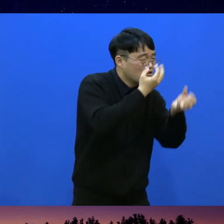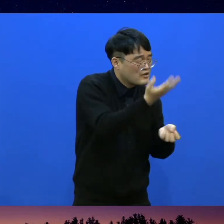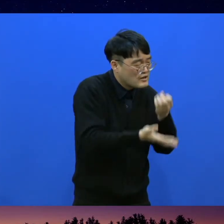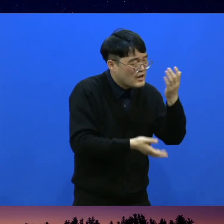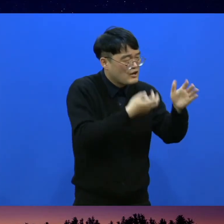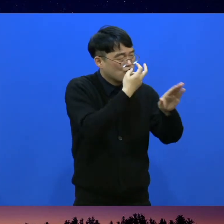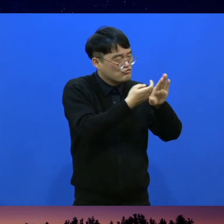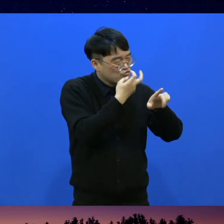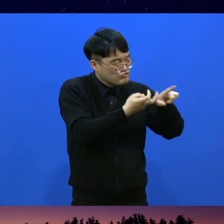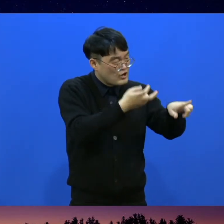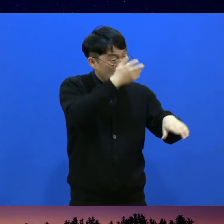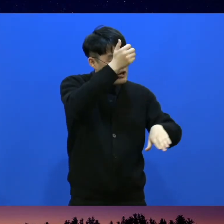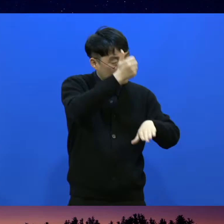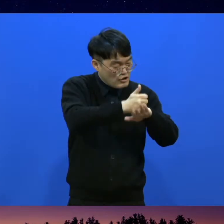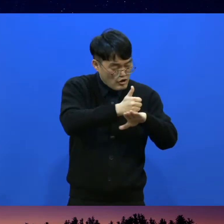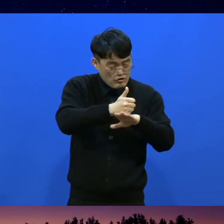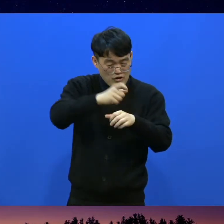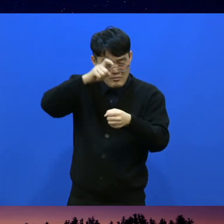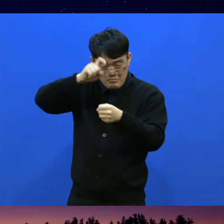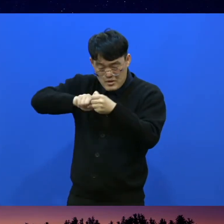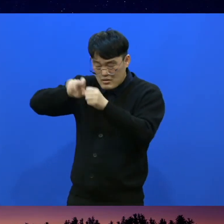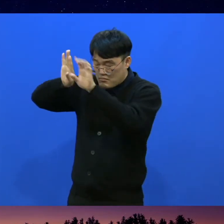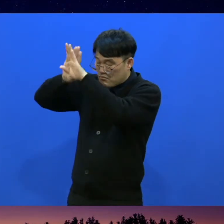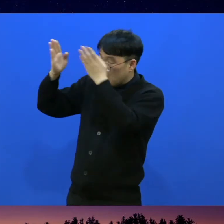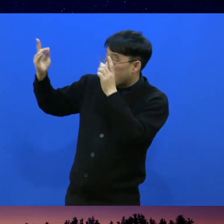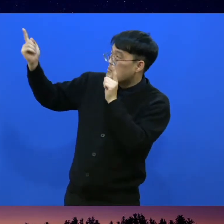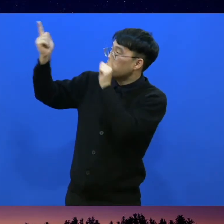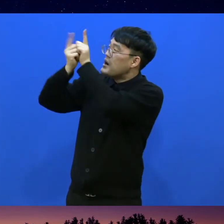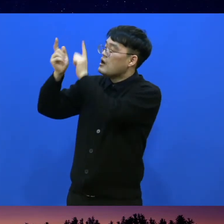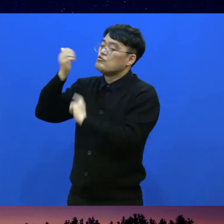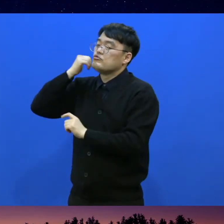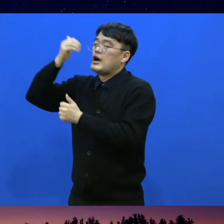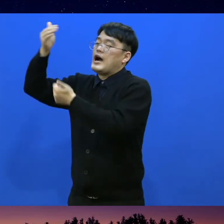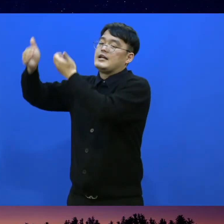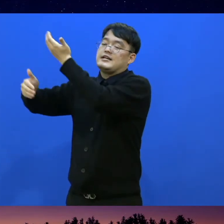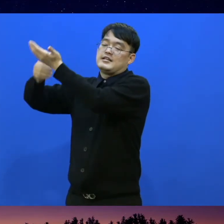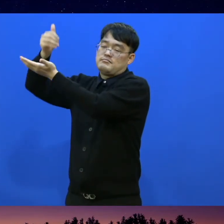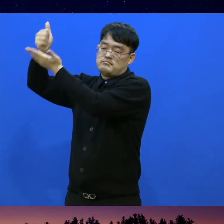나다는 거예요. 그분은 우리 아버지세요.